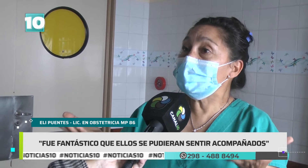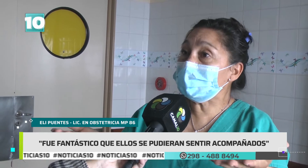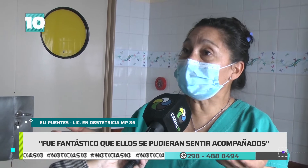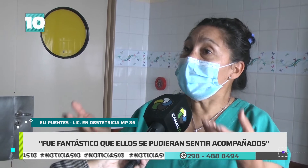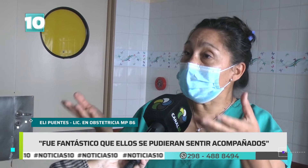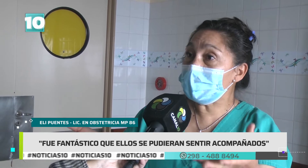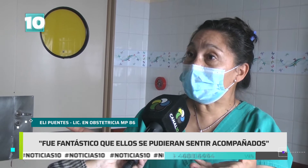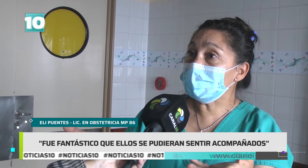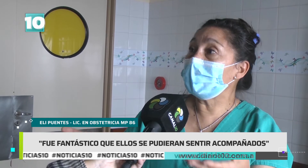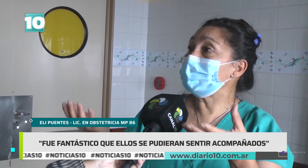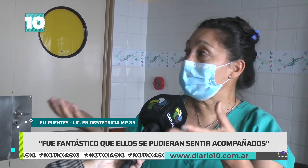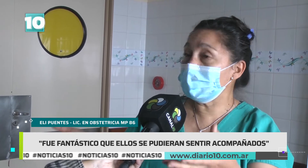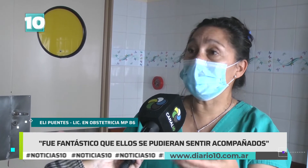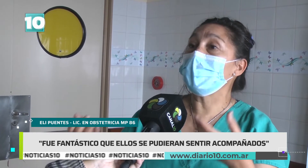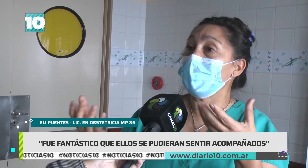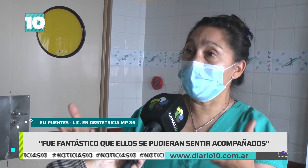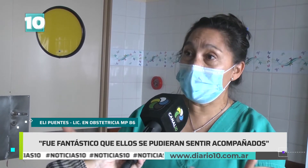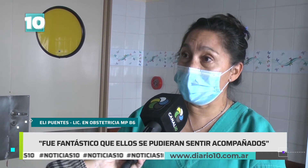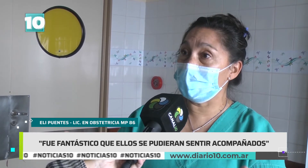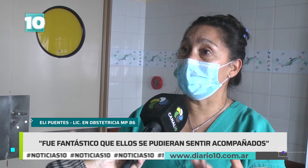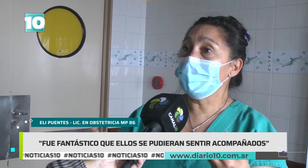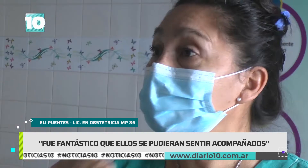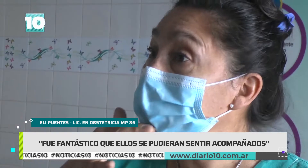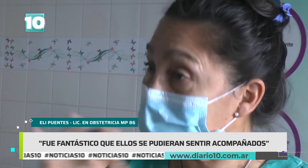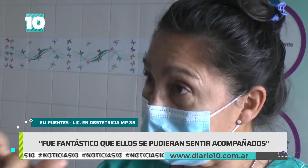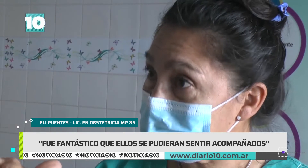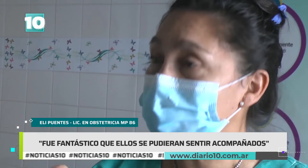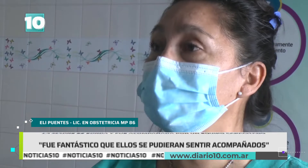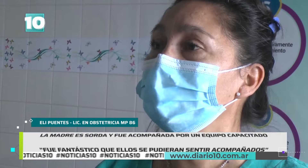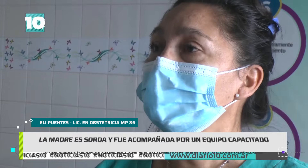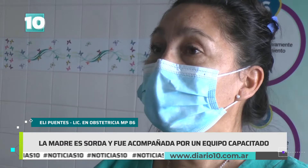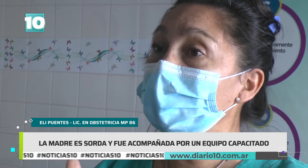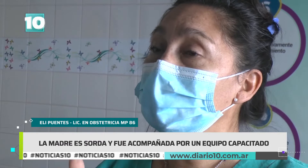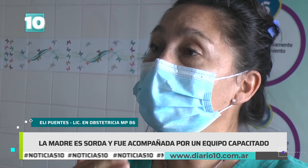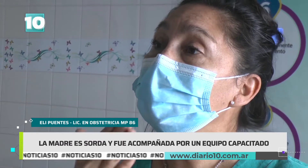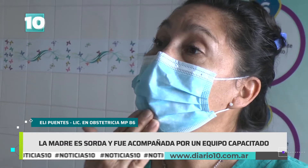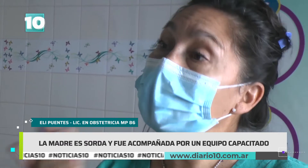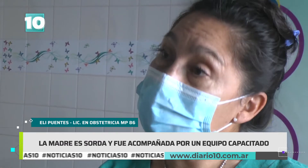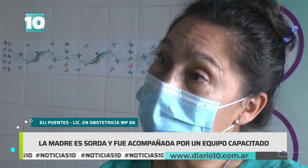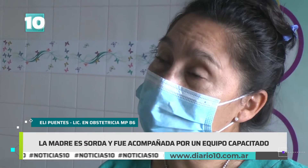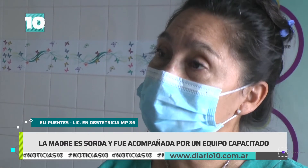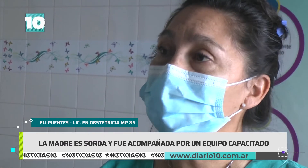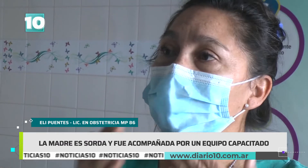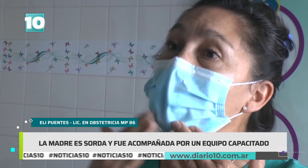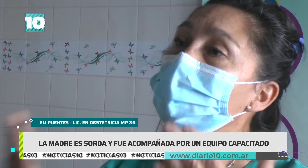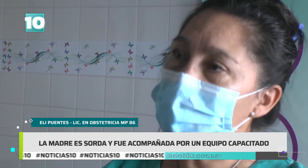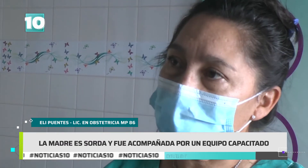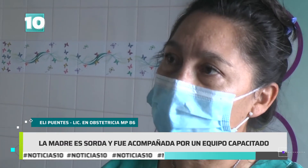sienta bien atendido, acompañado, que pueda entender lo que le hacemos, que no hicimos nada que no fuera necesario.